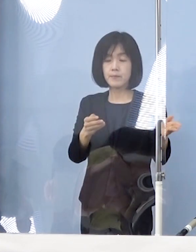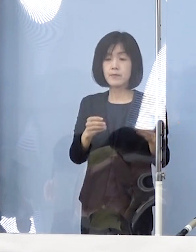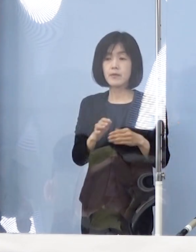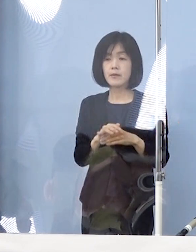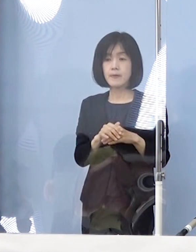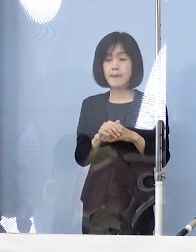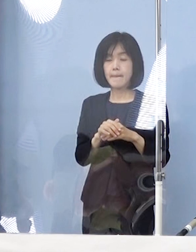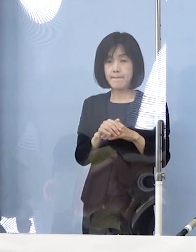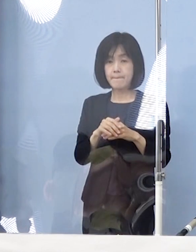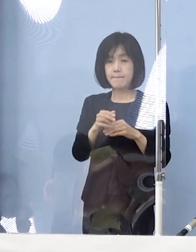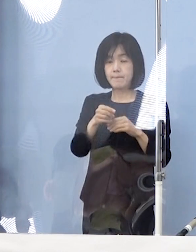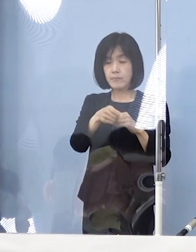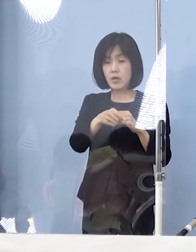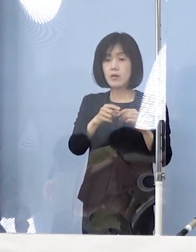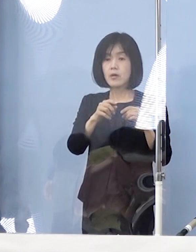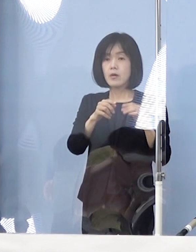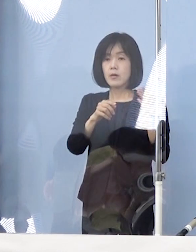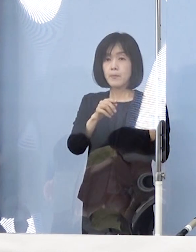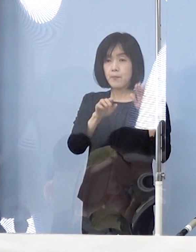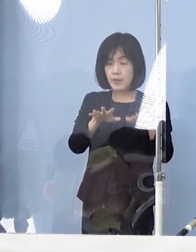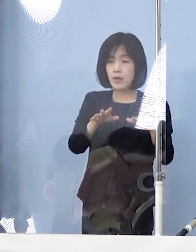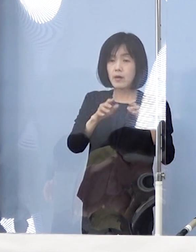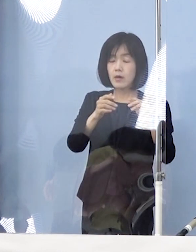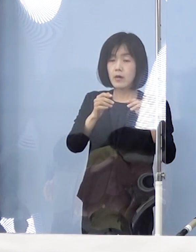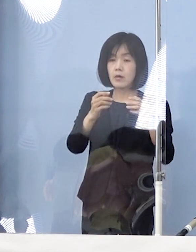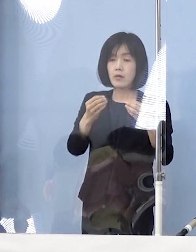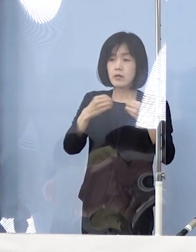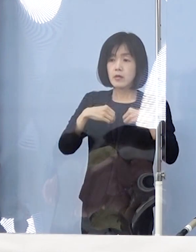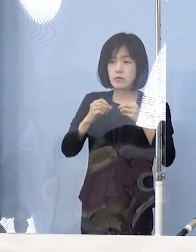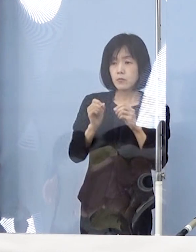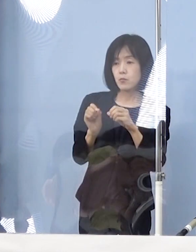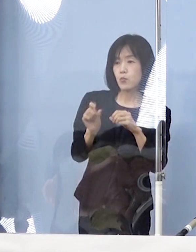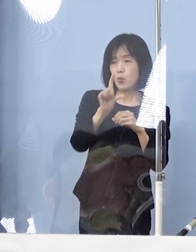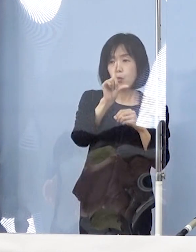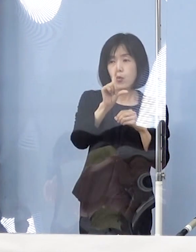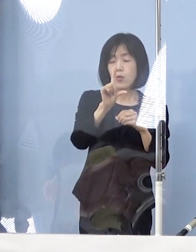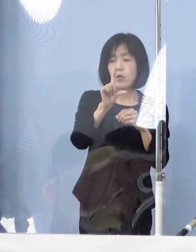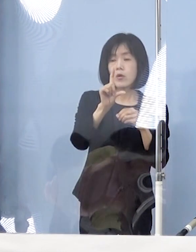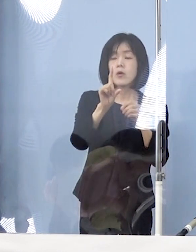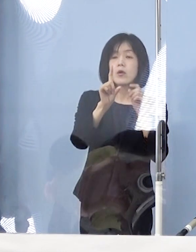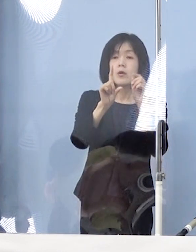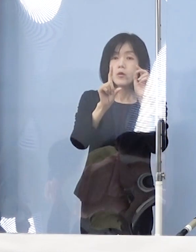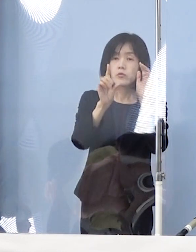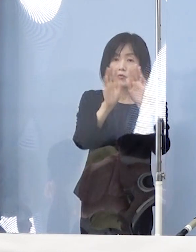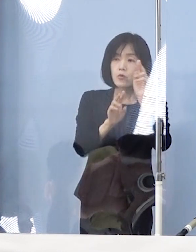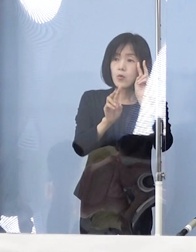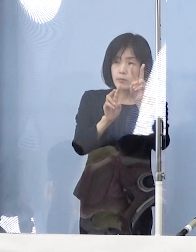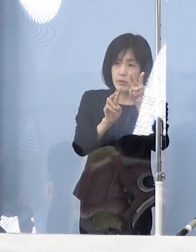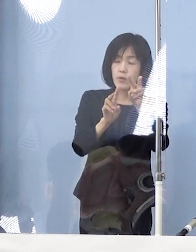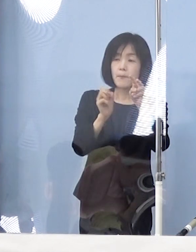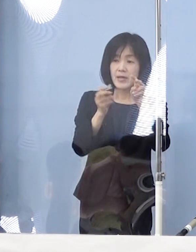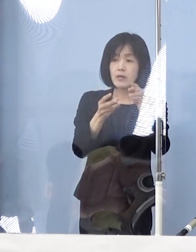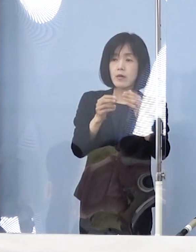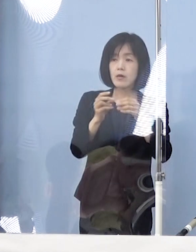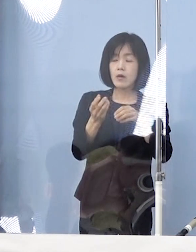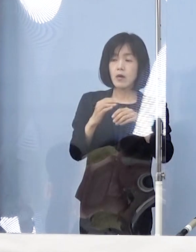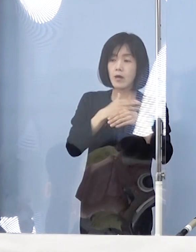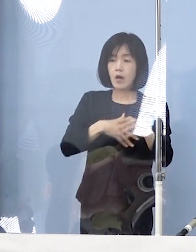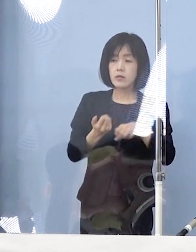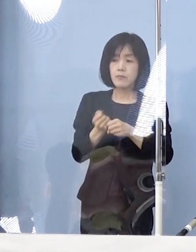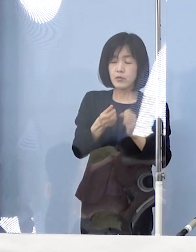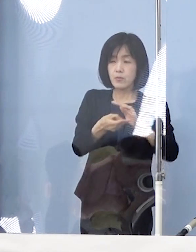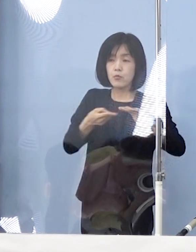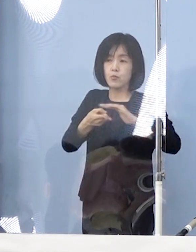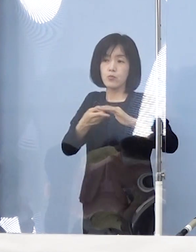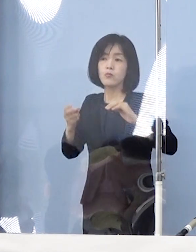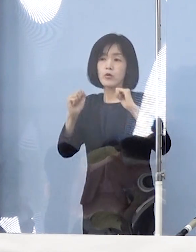最初も結構増えている状況ではございますので、その状況を見ながらということにはなりますが、おっ